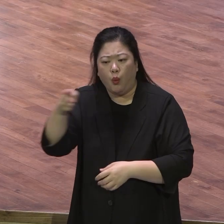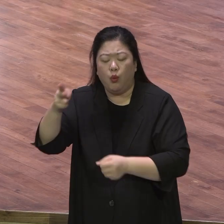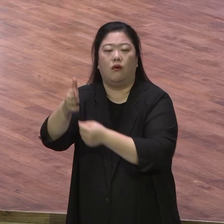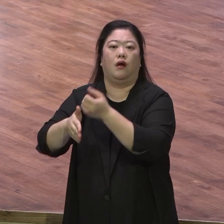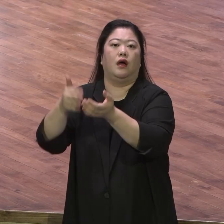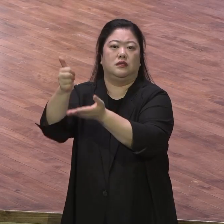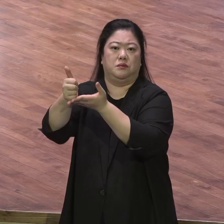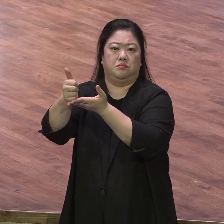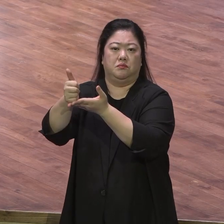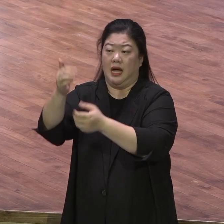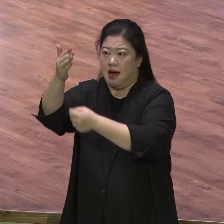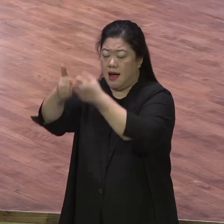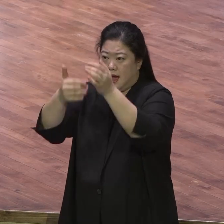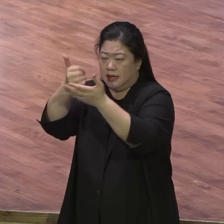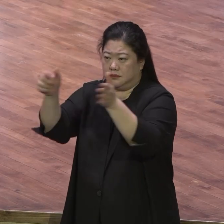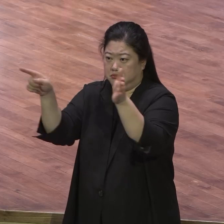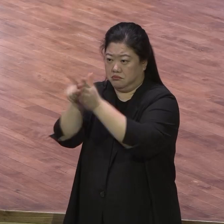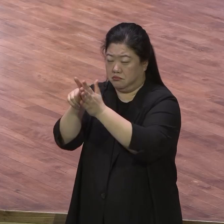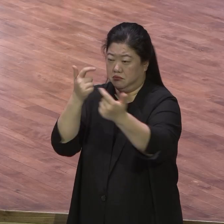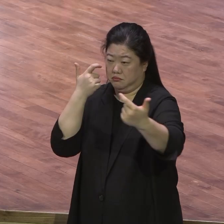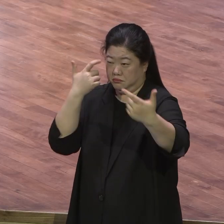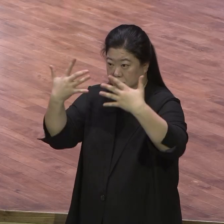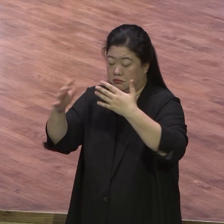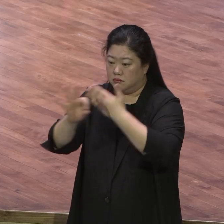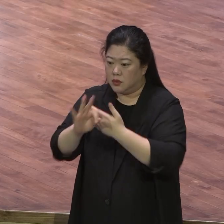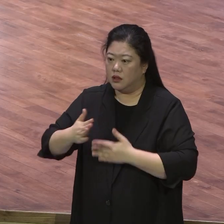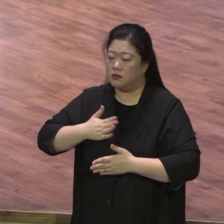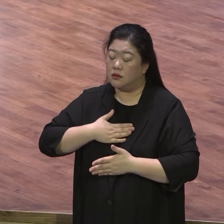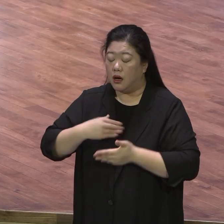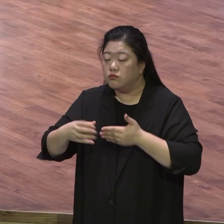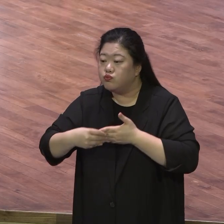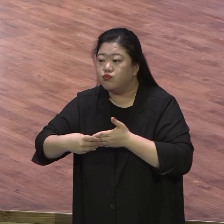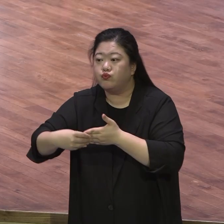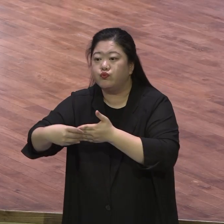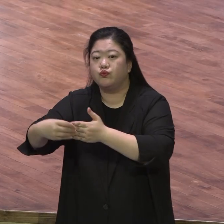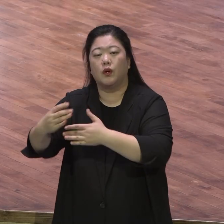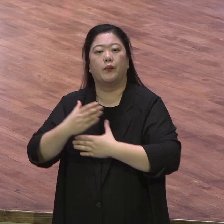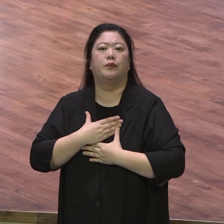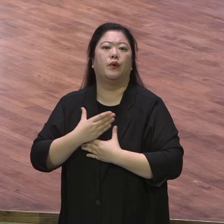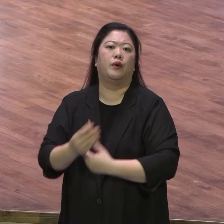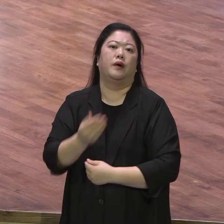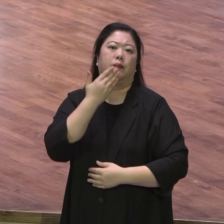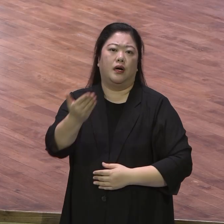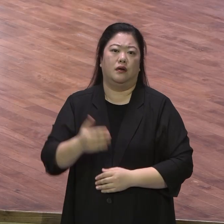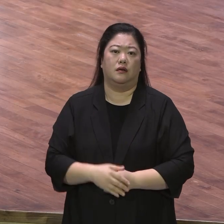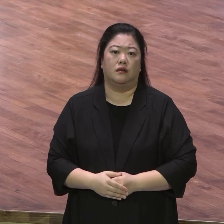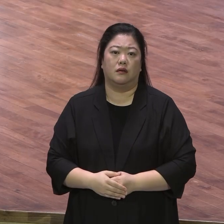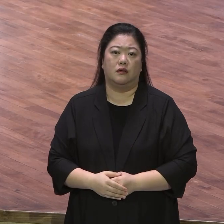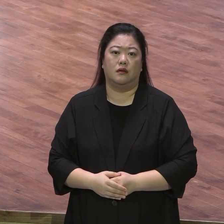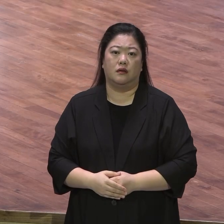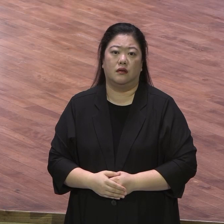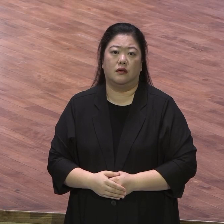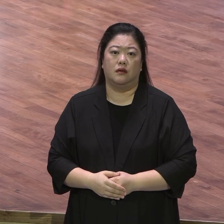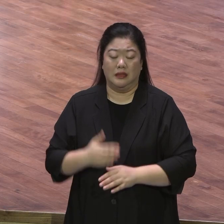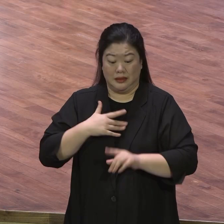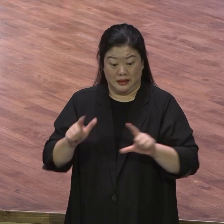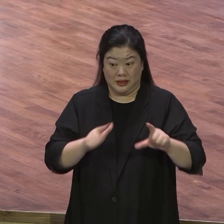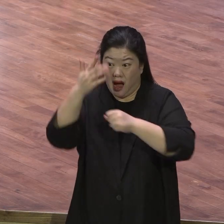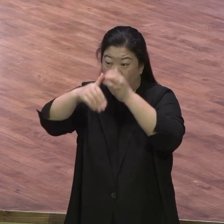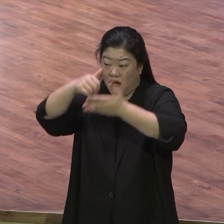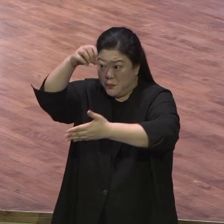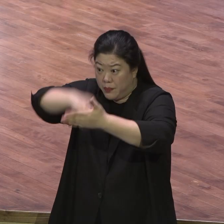은약을 잡고 있기 때문에 하나님이 승리하게 하신다는 거예요. 말씀이 없으면 실패할 수밖에 없어요. 이번